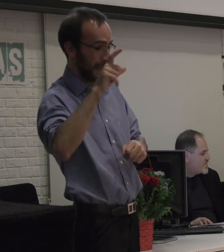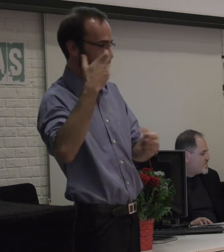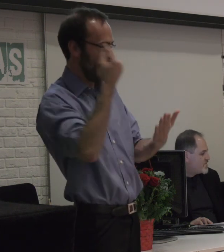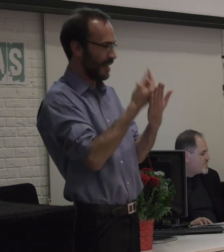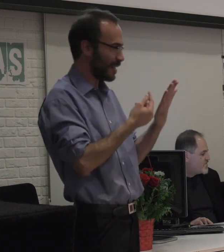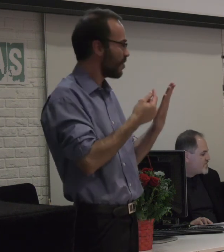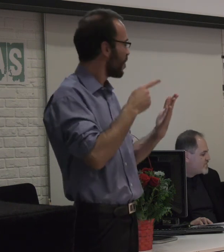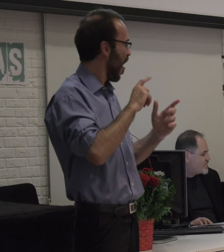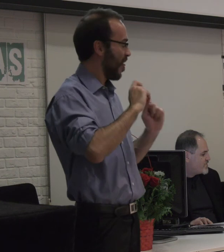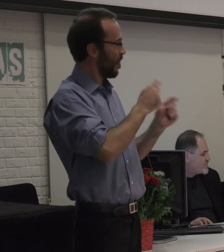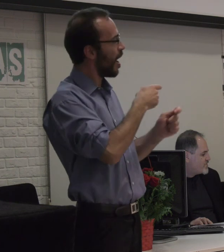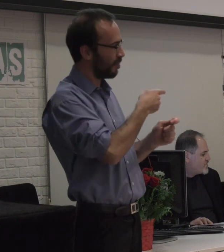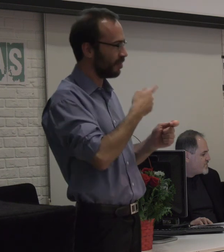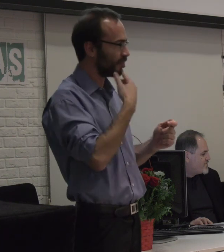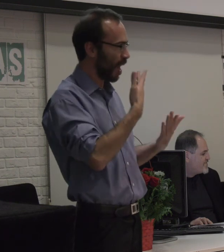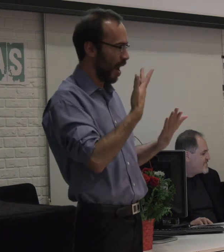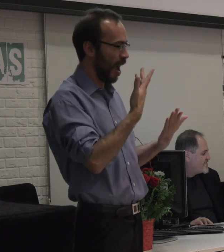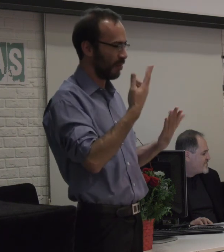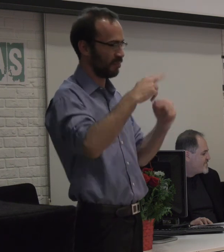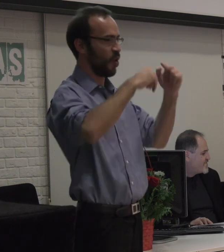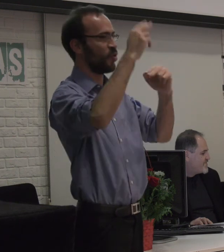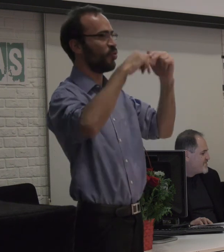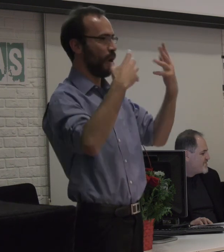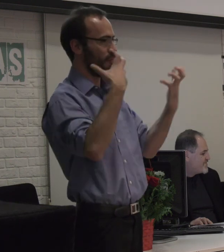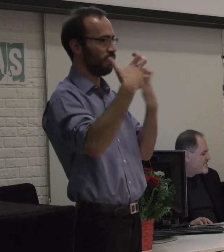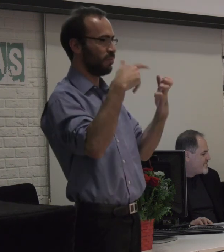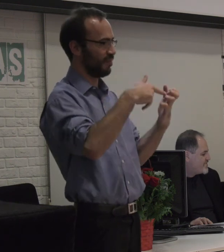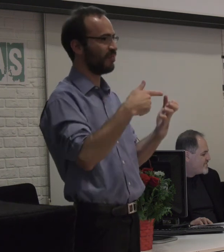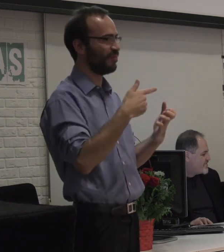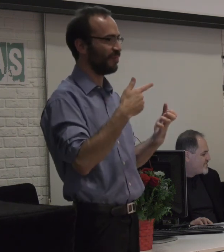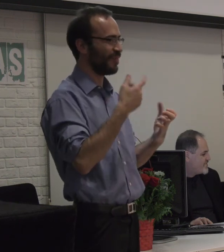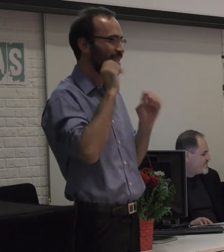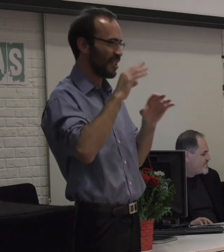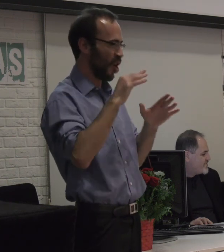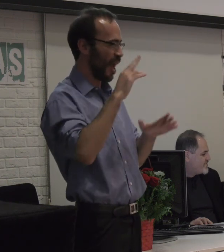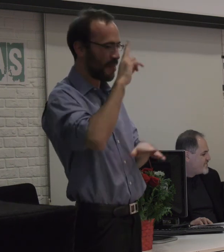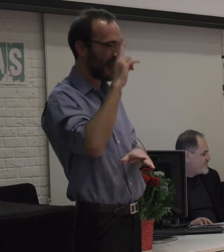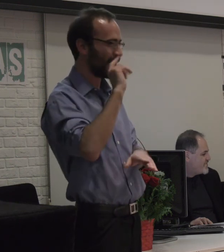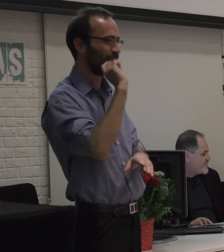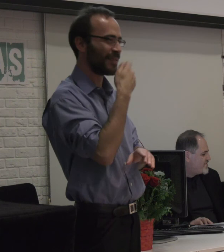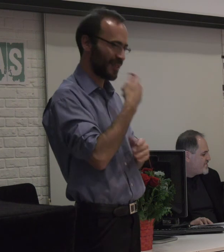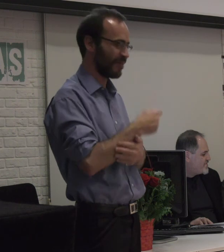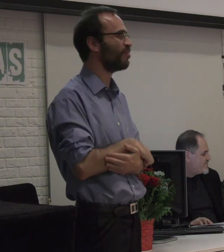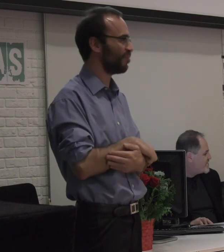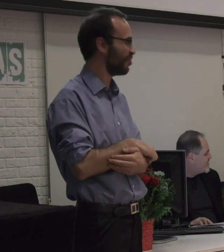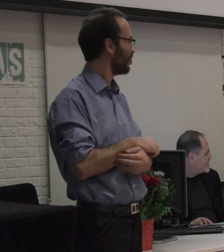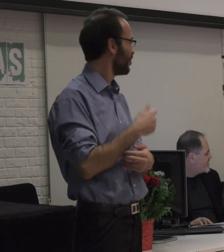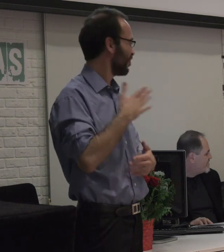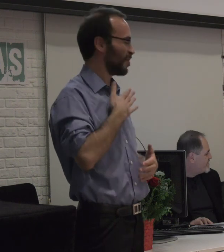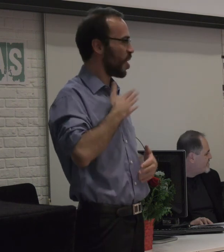dado pie a construir pues una obra como esta, Crónicas de Madrid Secreto, del que yo me siento muy